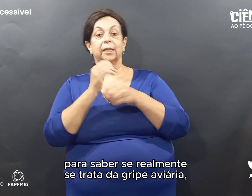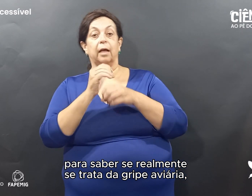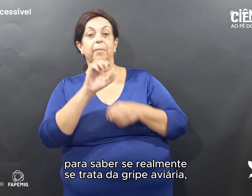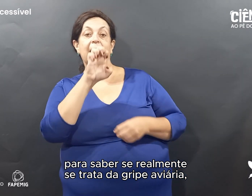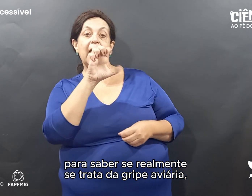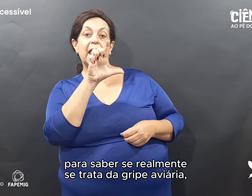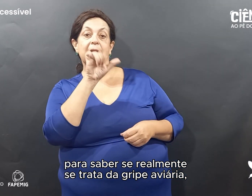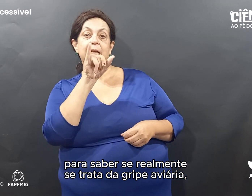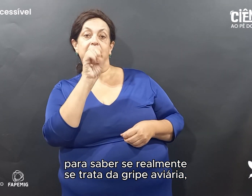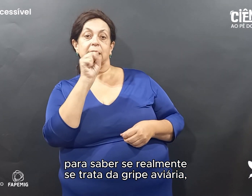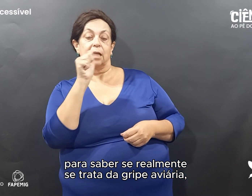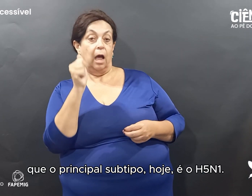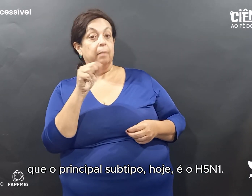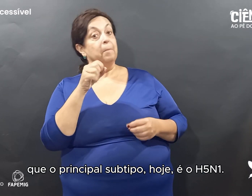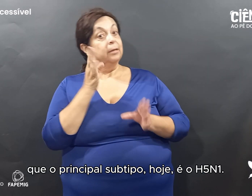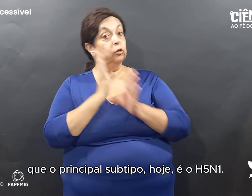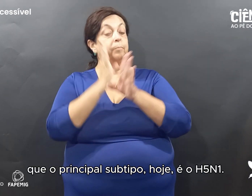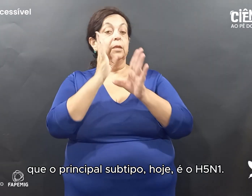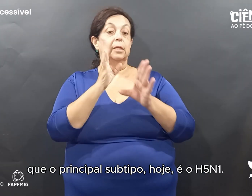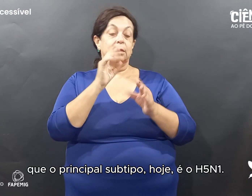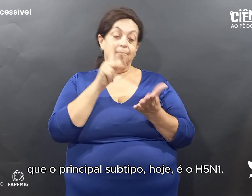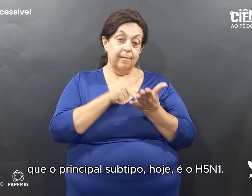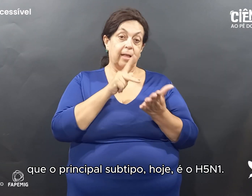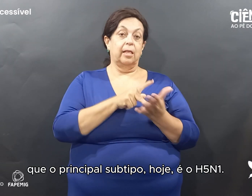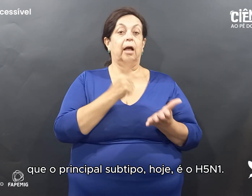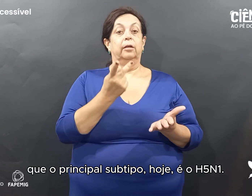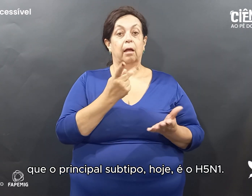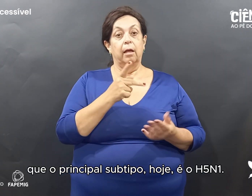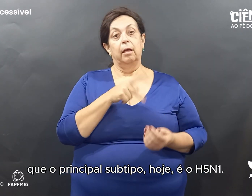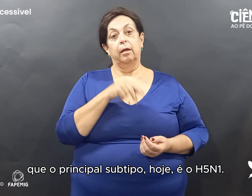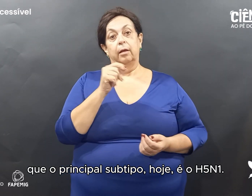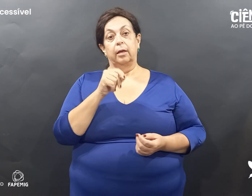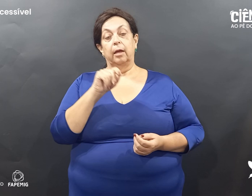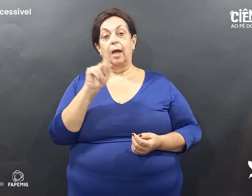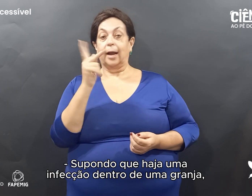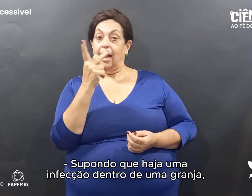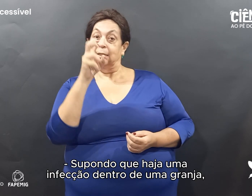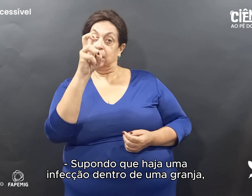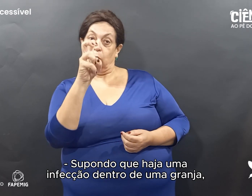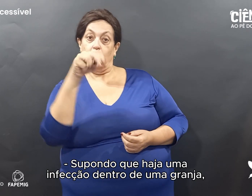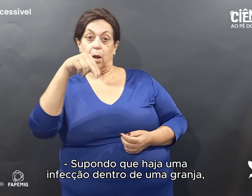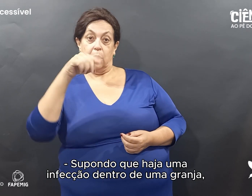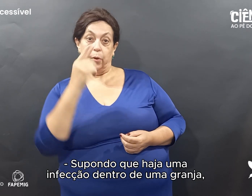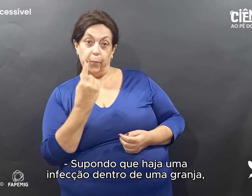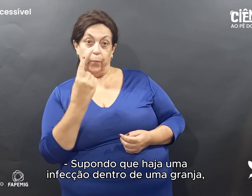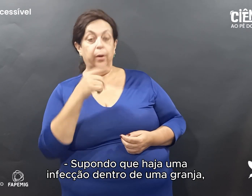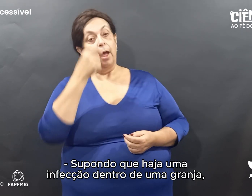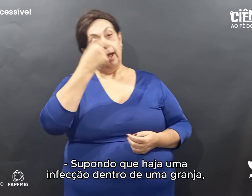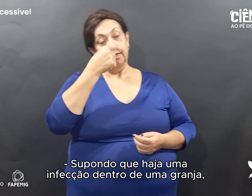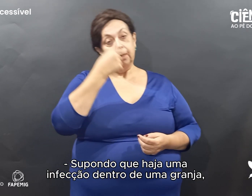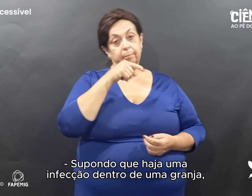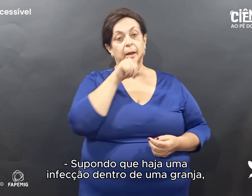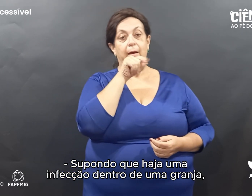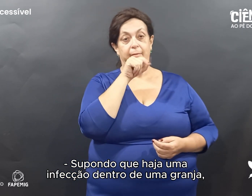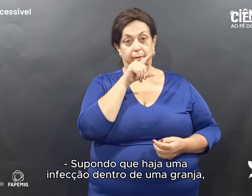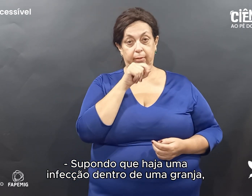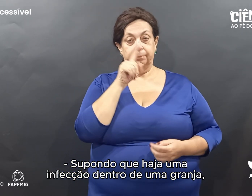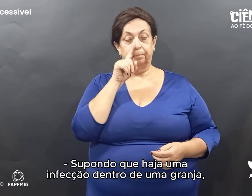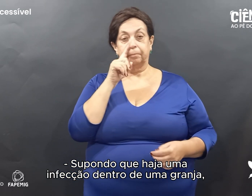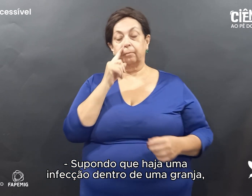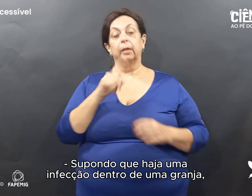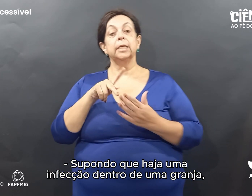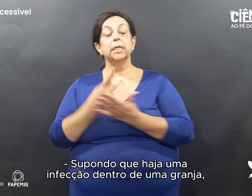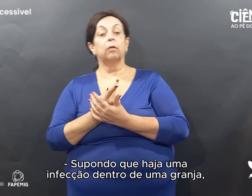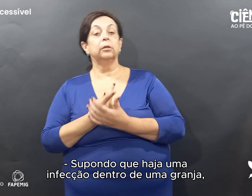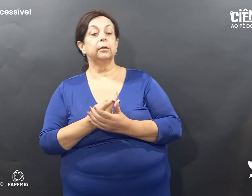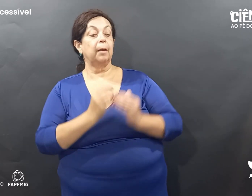trata da gripe aviária, que o principal subtipo hoje é o H5N1. Supondo que haja uma infecção